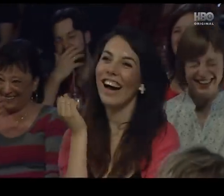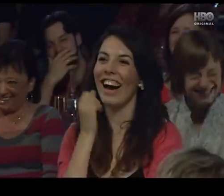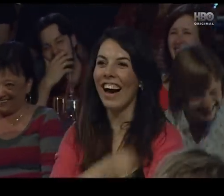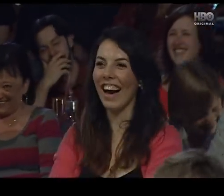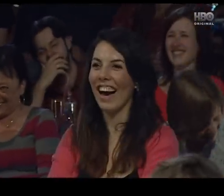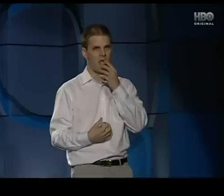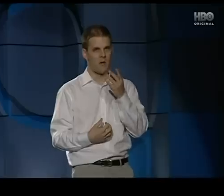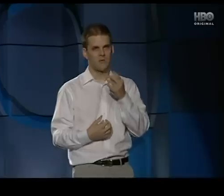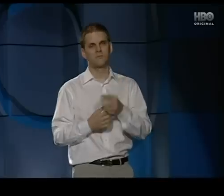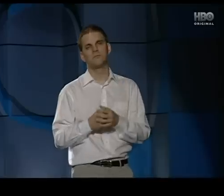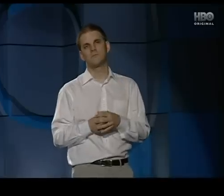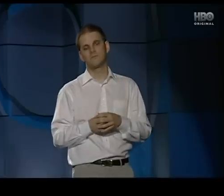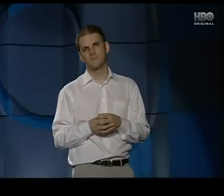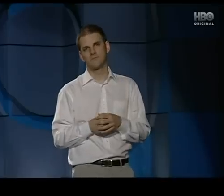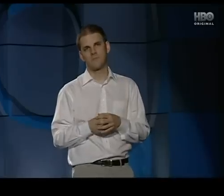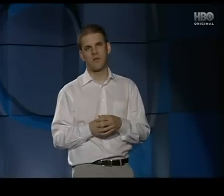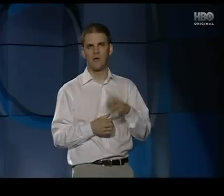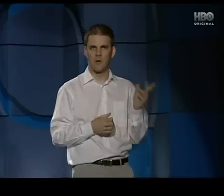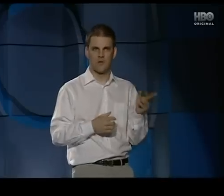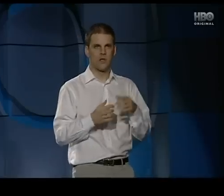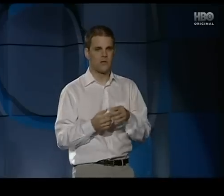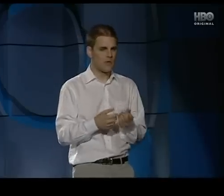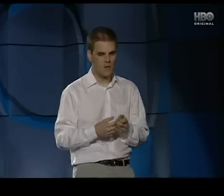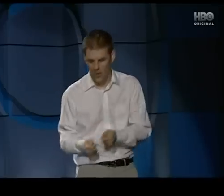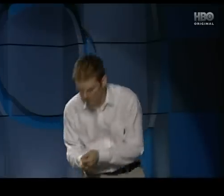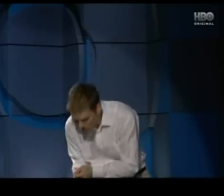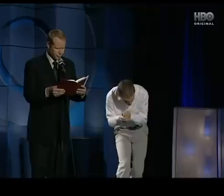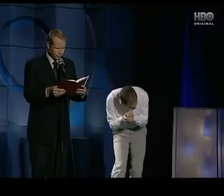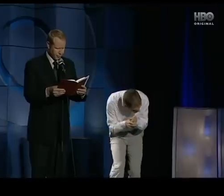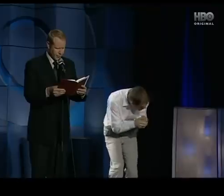a řekl: jděte a pátrejte